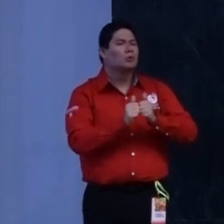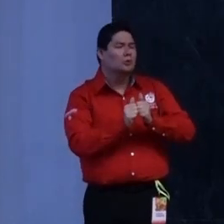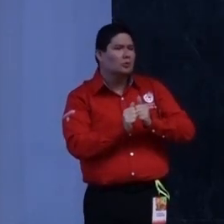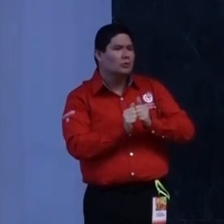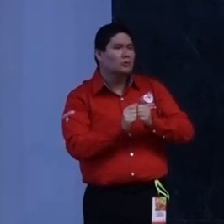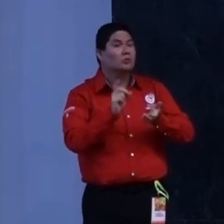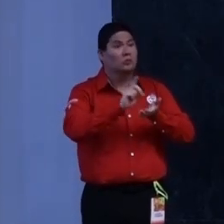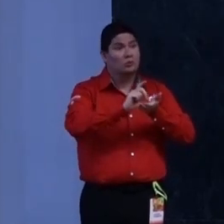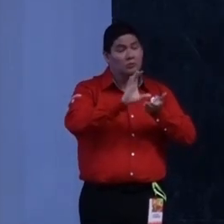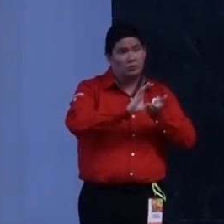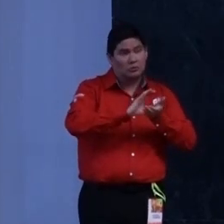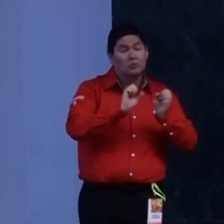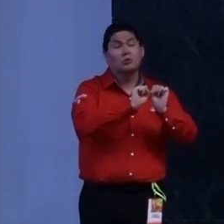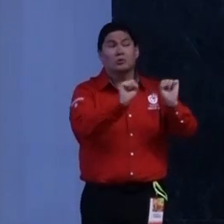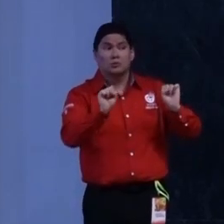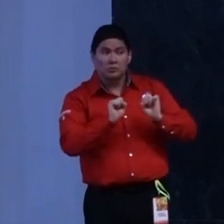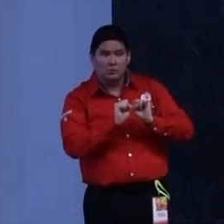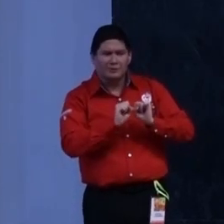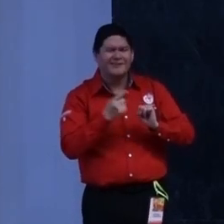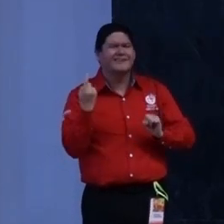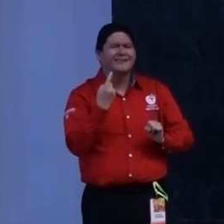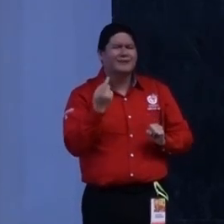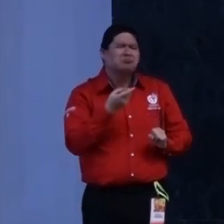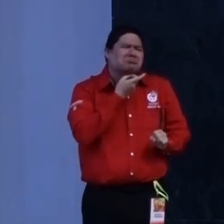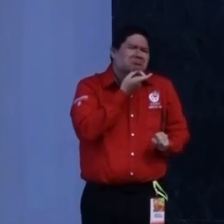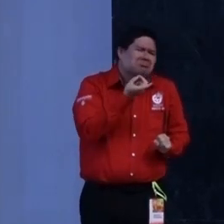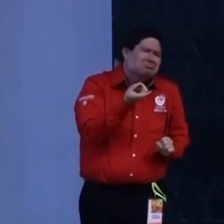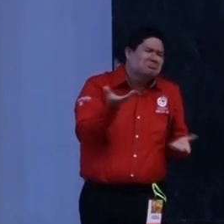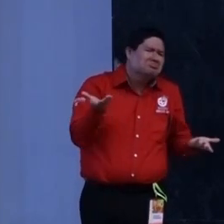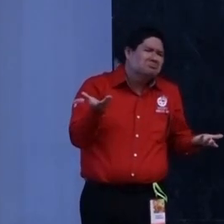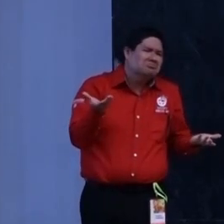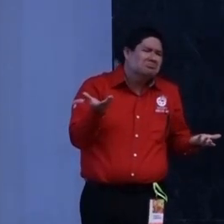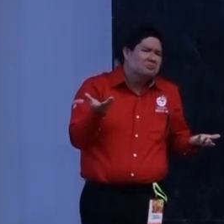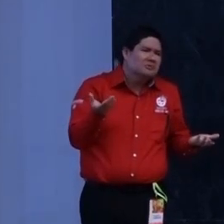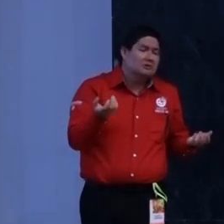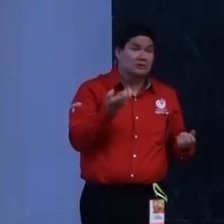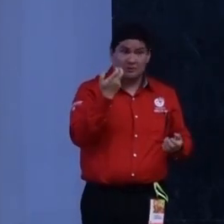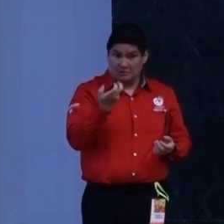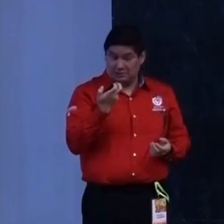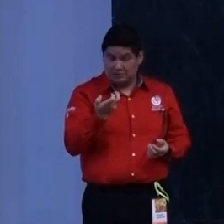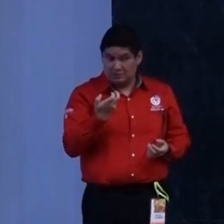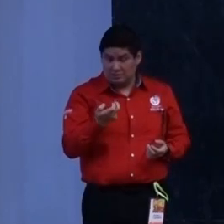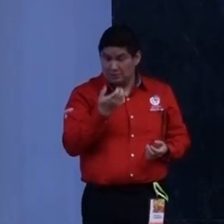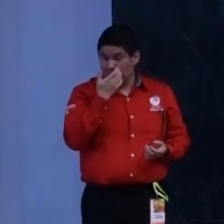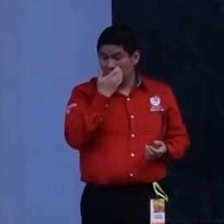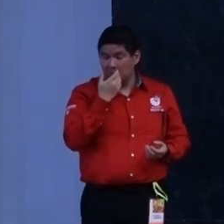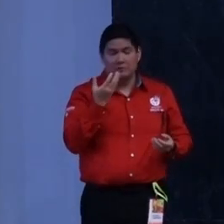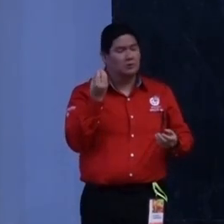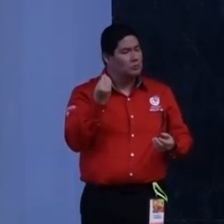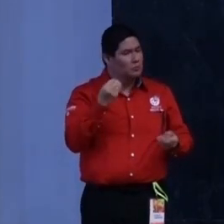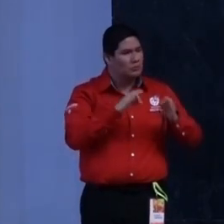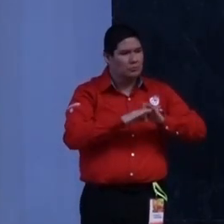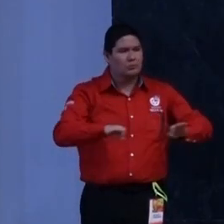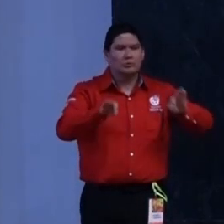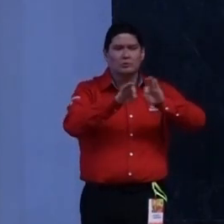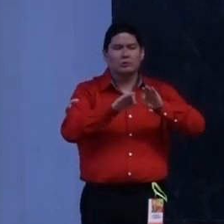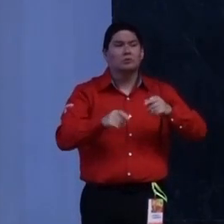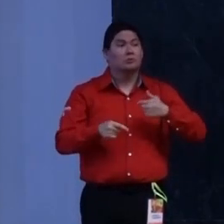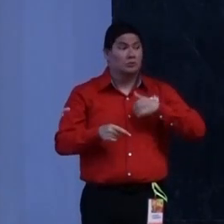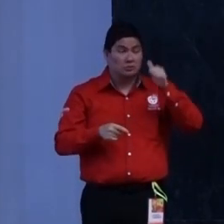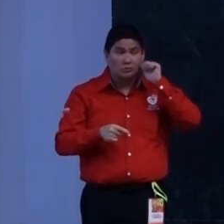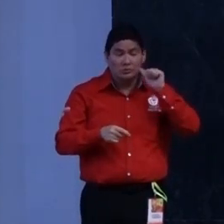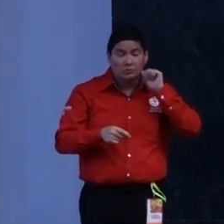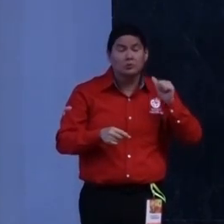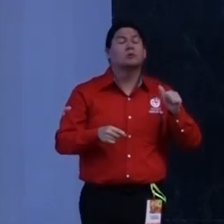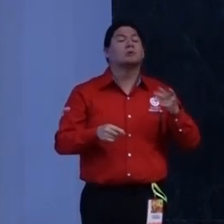alguna discapacidad psicosocial? ¿Qué nos recomendaría usted? Y esto que ha hecho Pedro es muy importante. Yo siempre les digo a